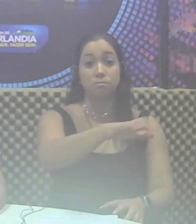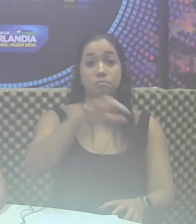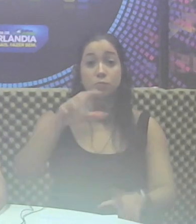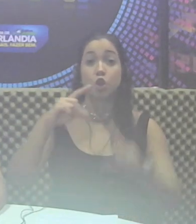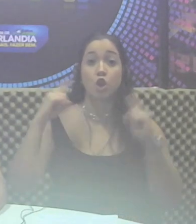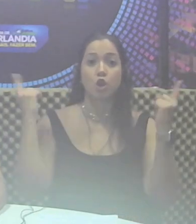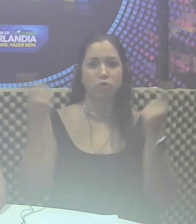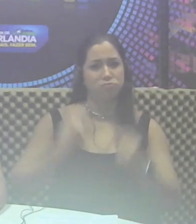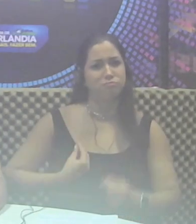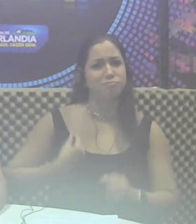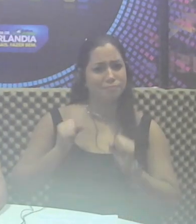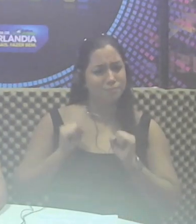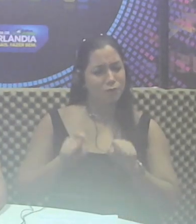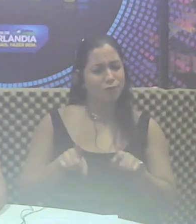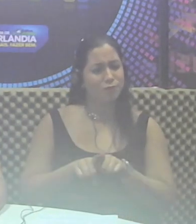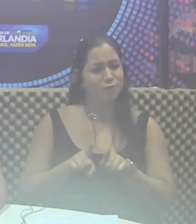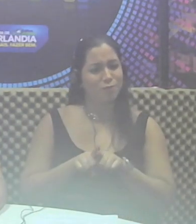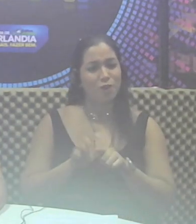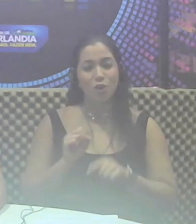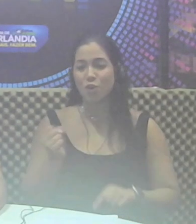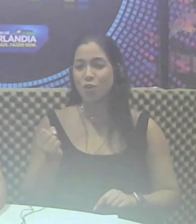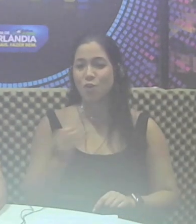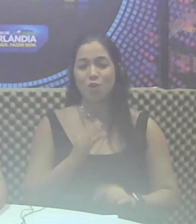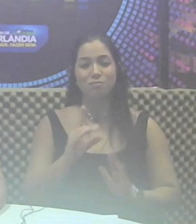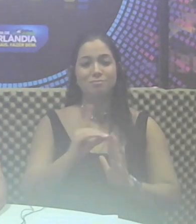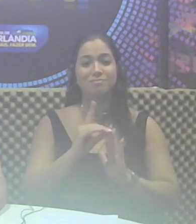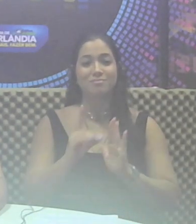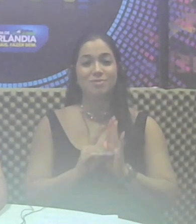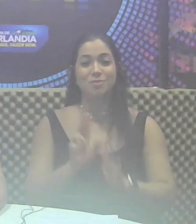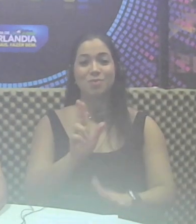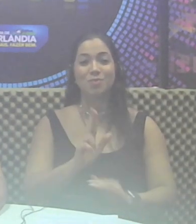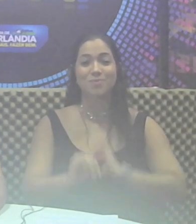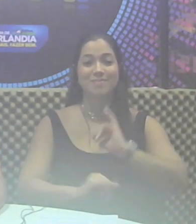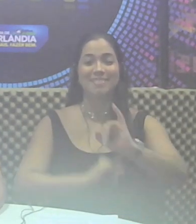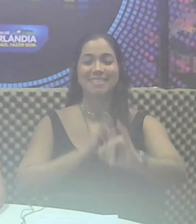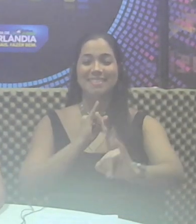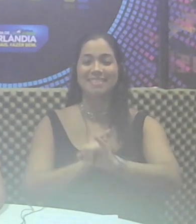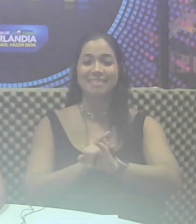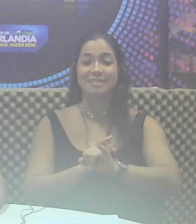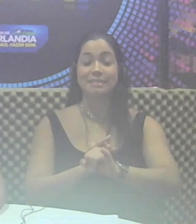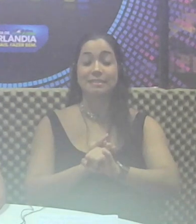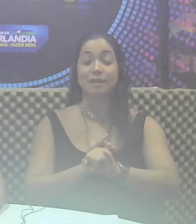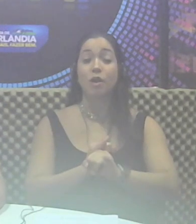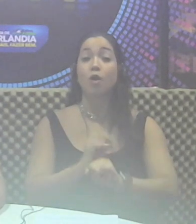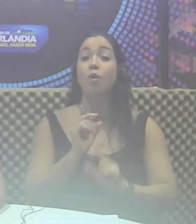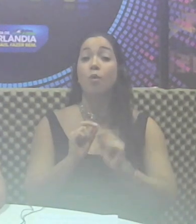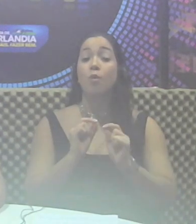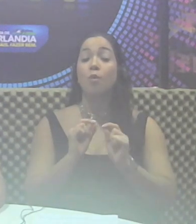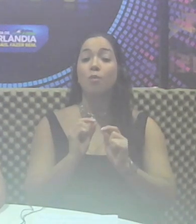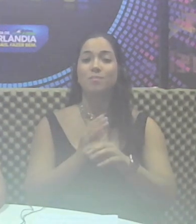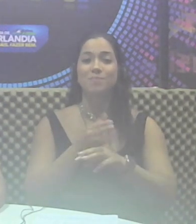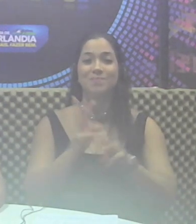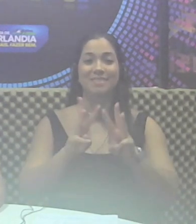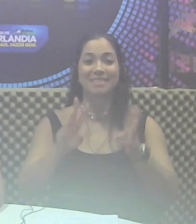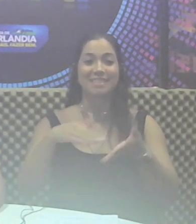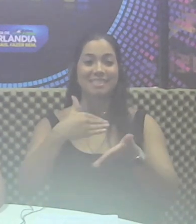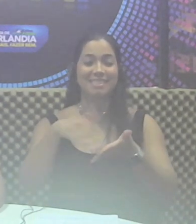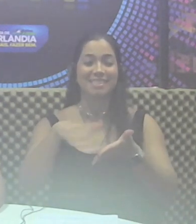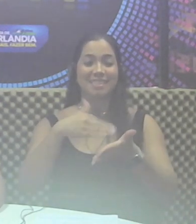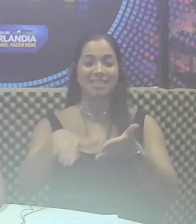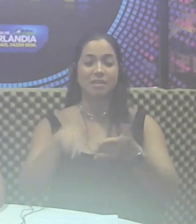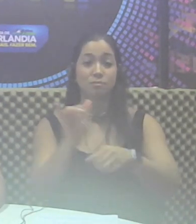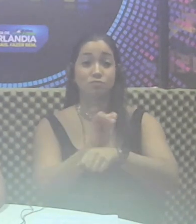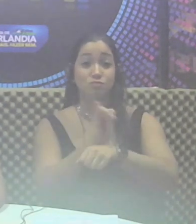todos nós podemos contribuir com o novo Plano Diretor de Uberlândia pela internet. Para isso, acesse a página da Secretaria Municipal